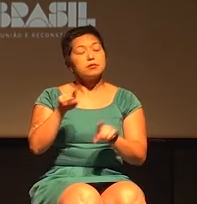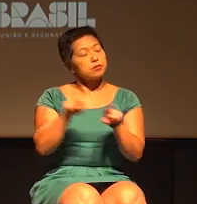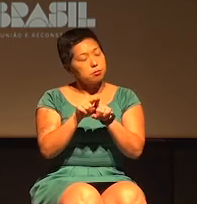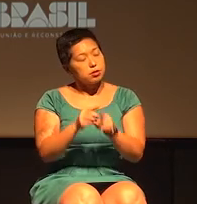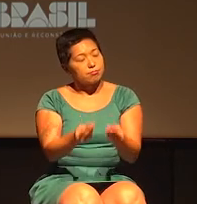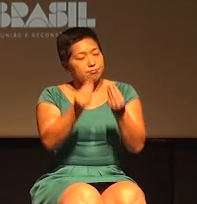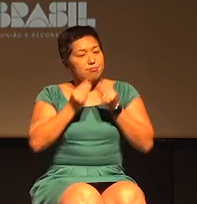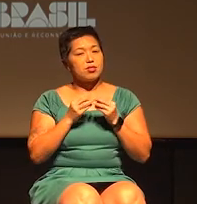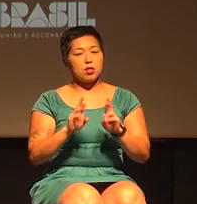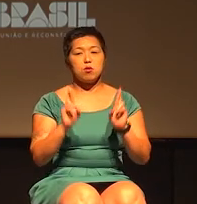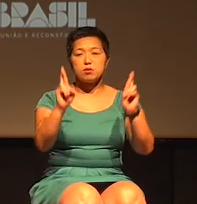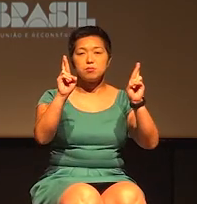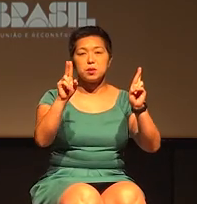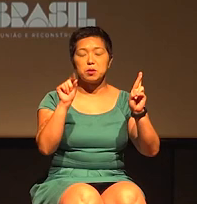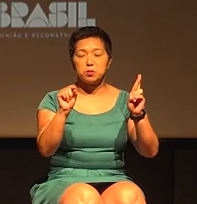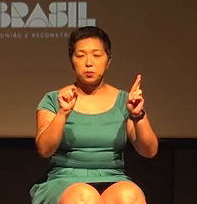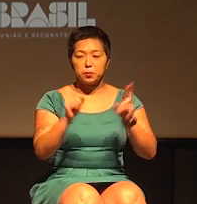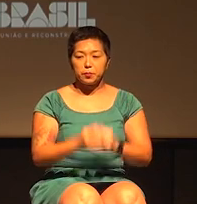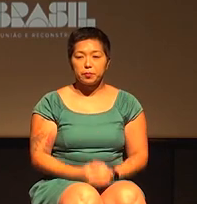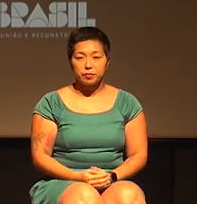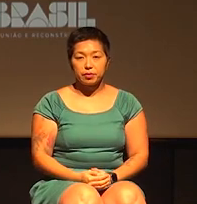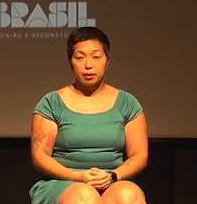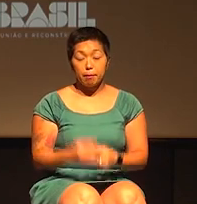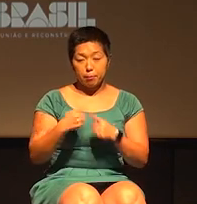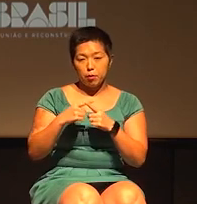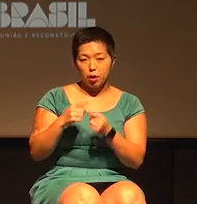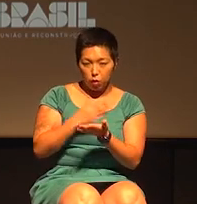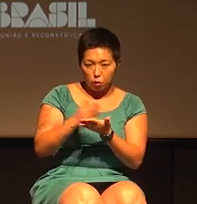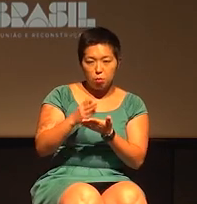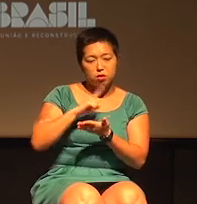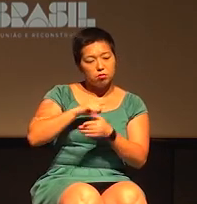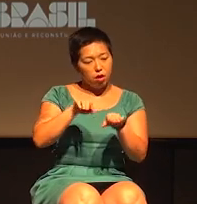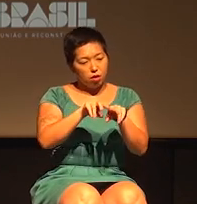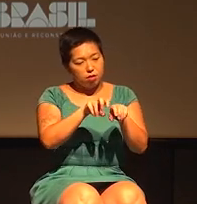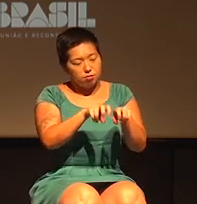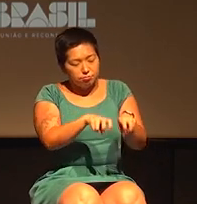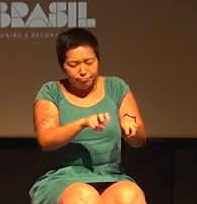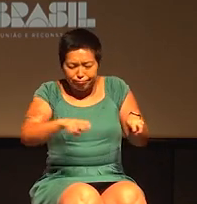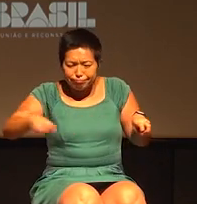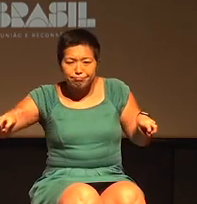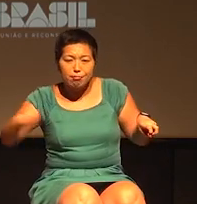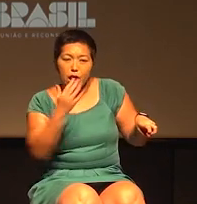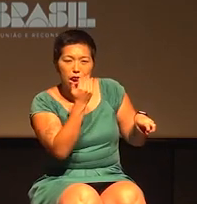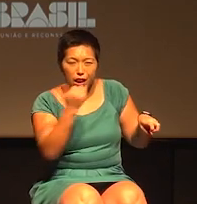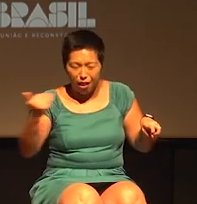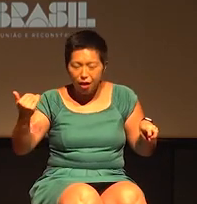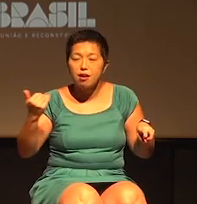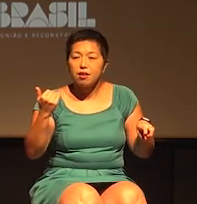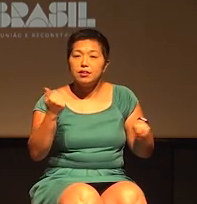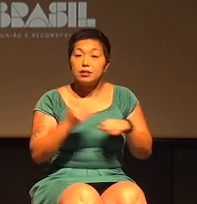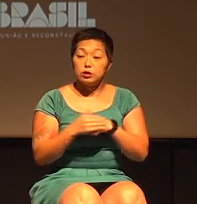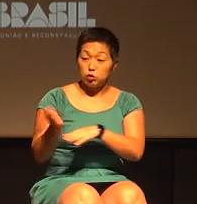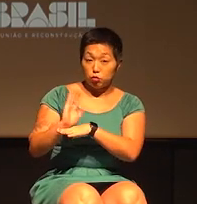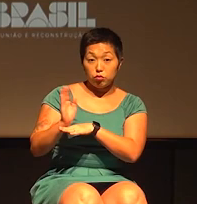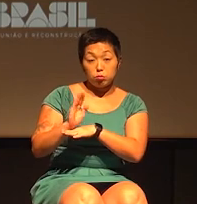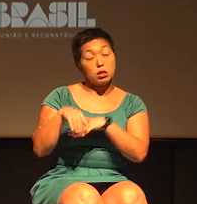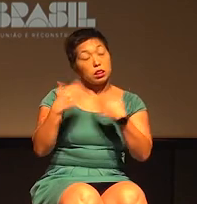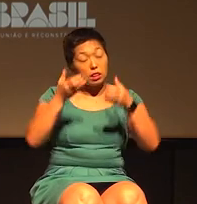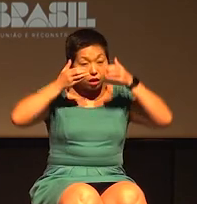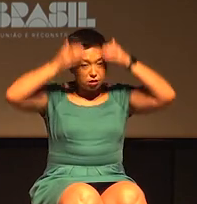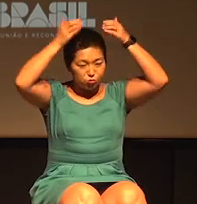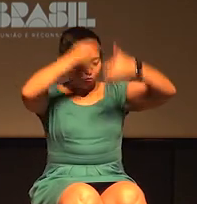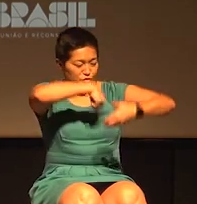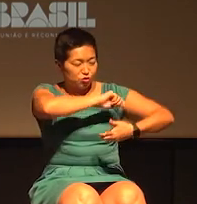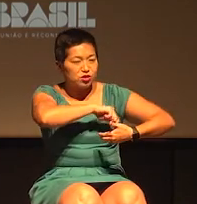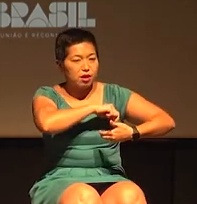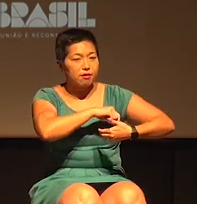é que quando porque no começo é o refeitório né no filme e E aí é os chefes cozinhando